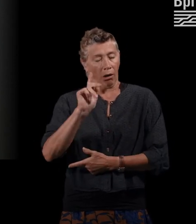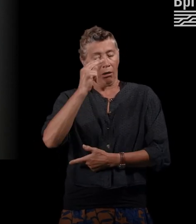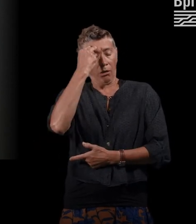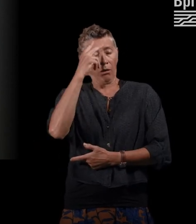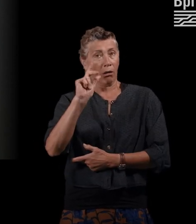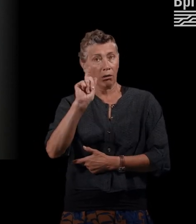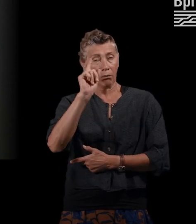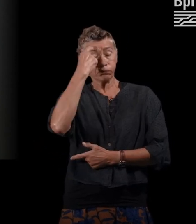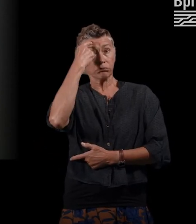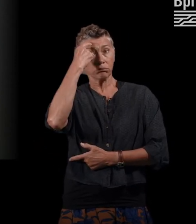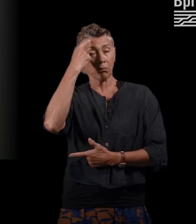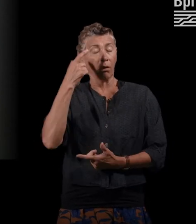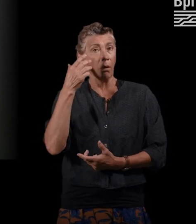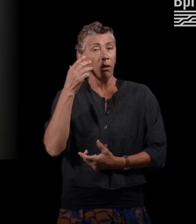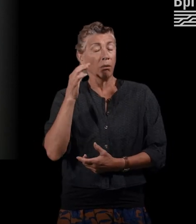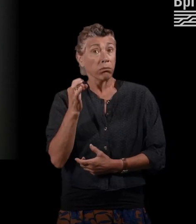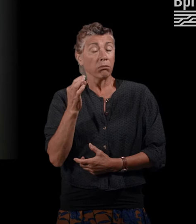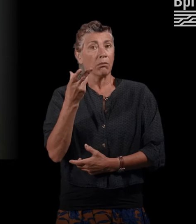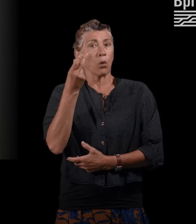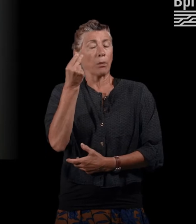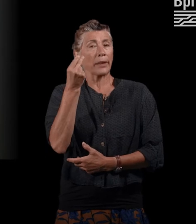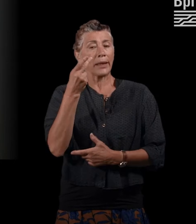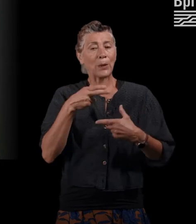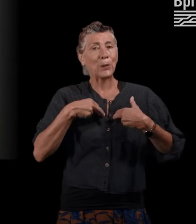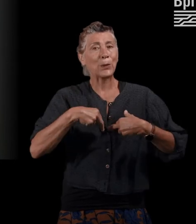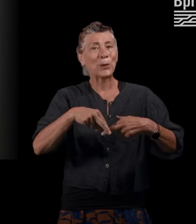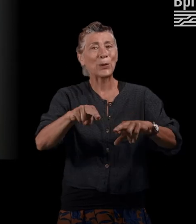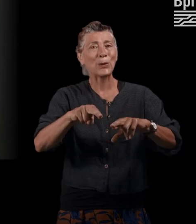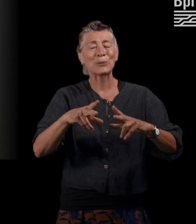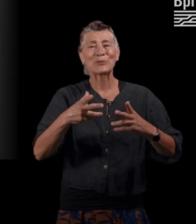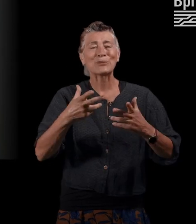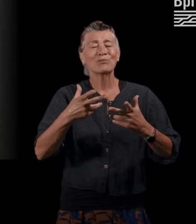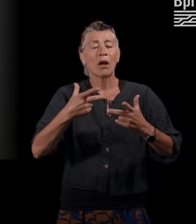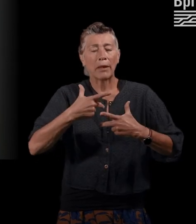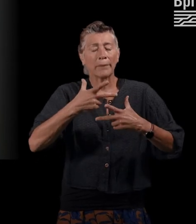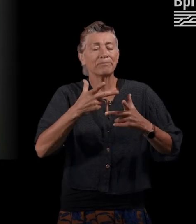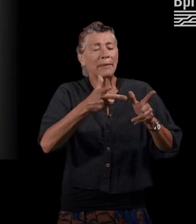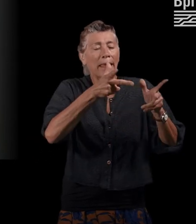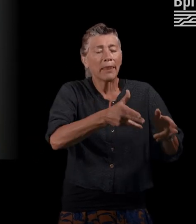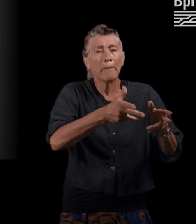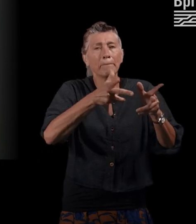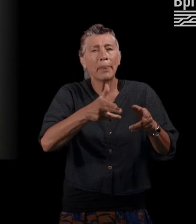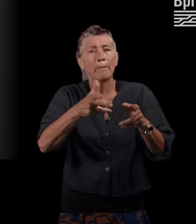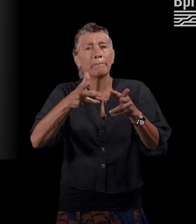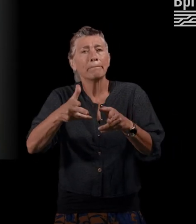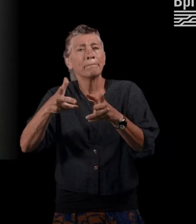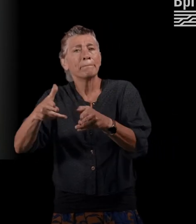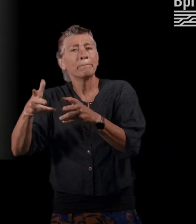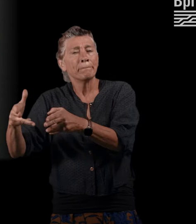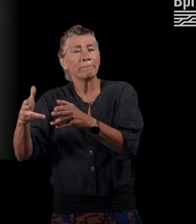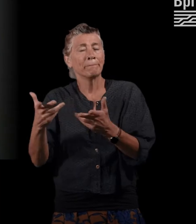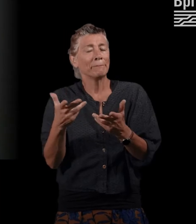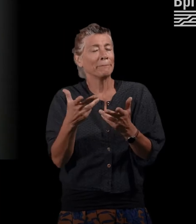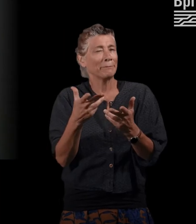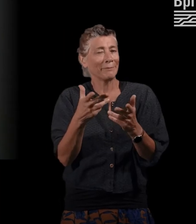une révélation. C'est une rue qui raconte, à travers une série d'étapes,